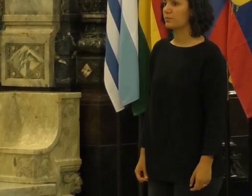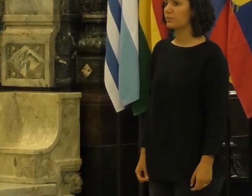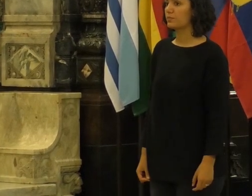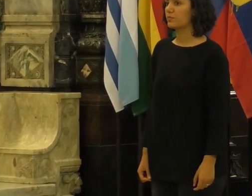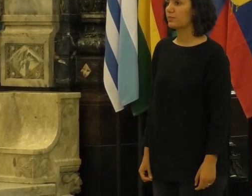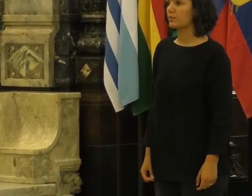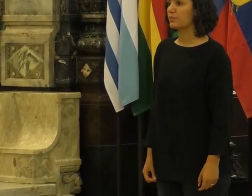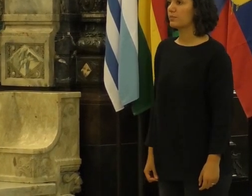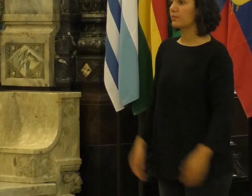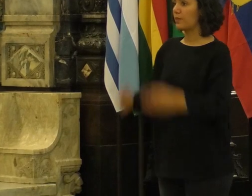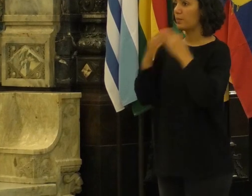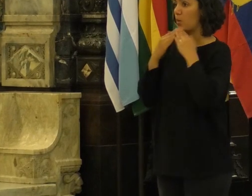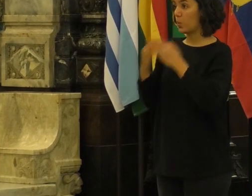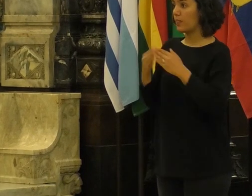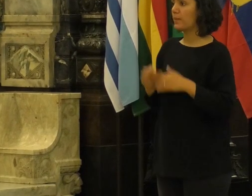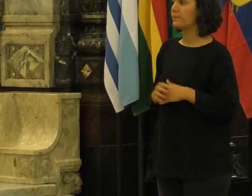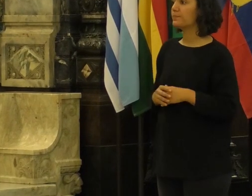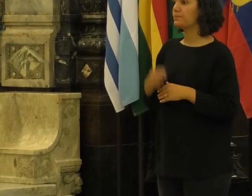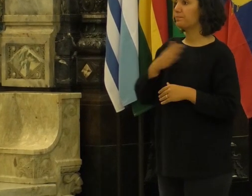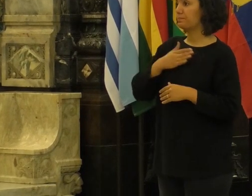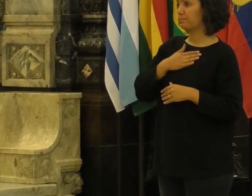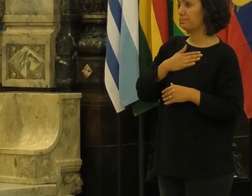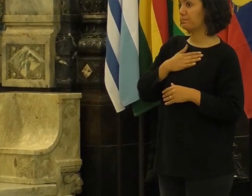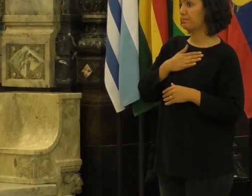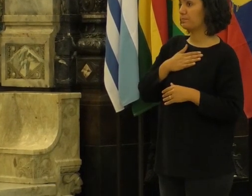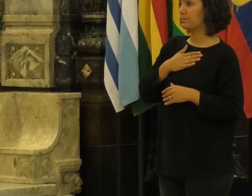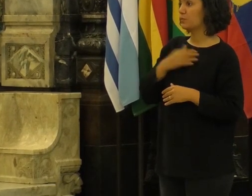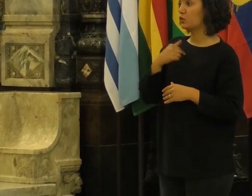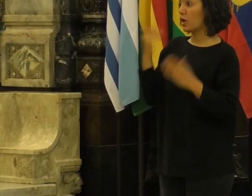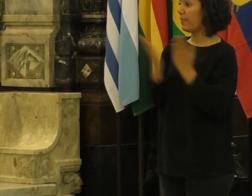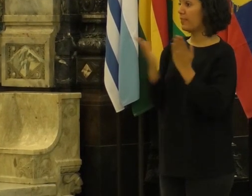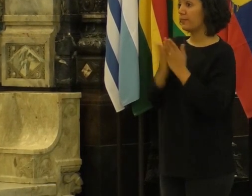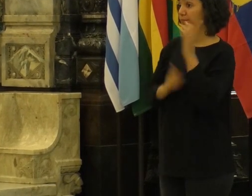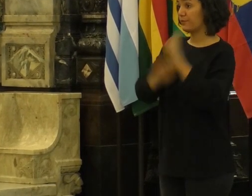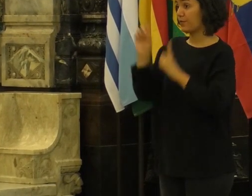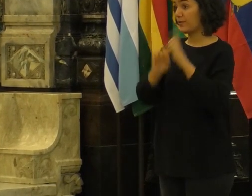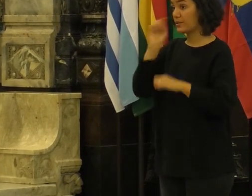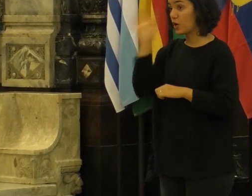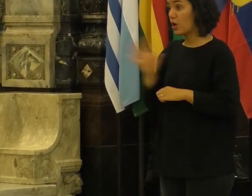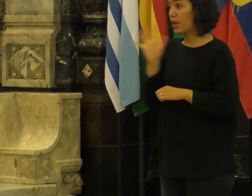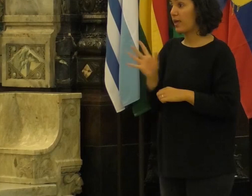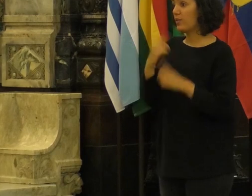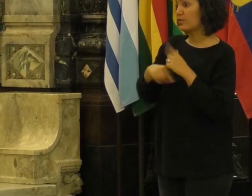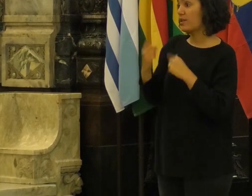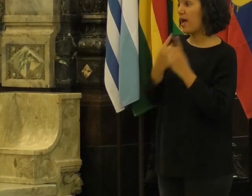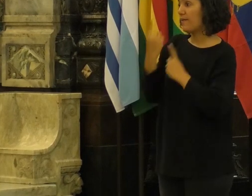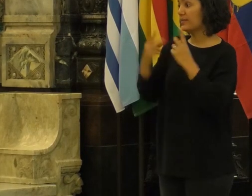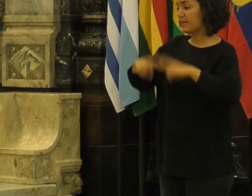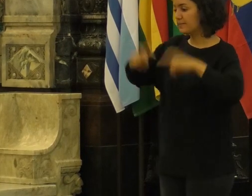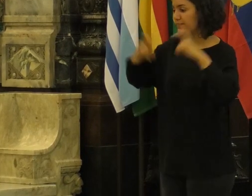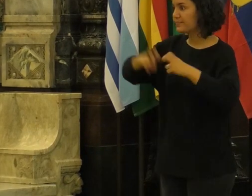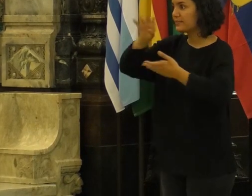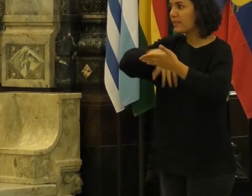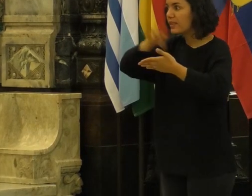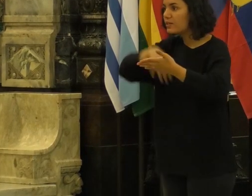Bueno, la pregunta que tenía, yo soy estudiante de la Facultad de Psicología, ¿no? Y muchas veces cuando analizamos un texto